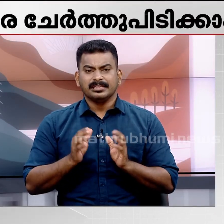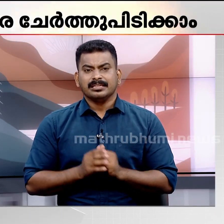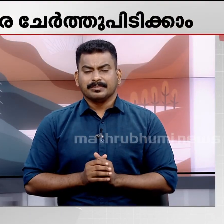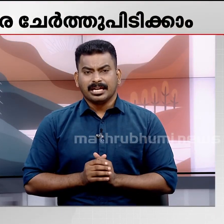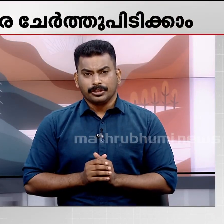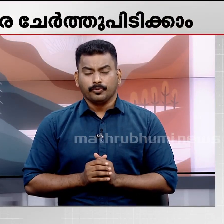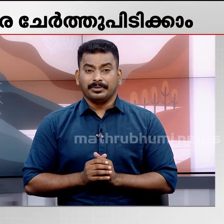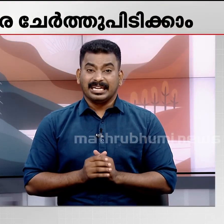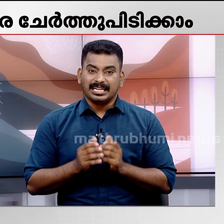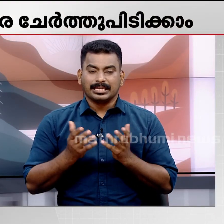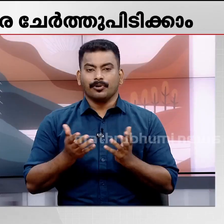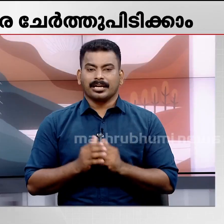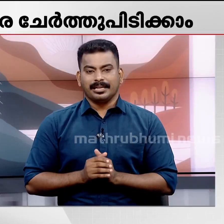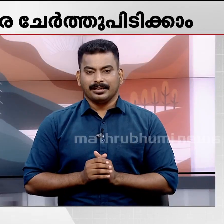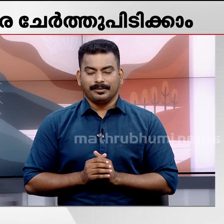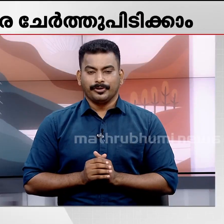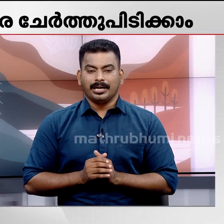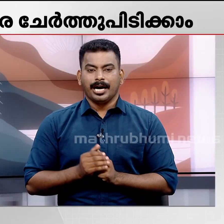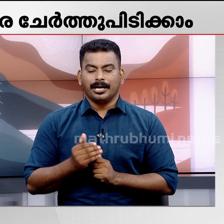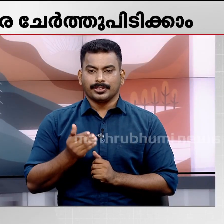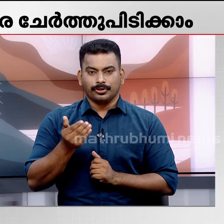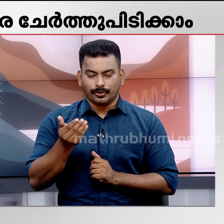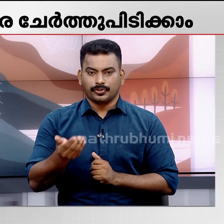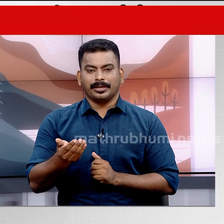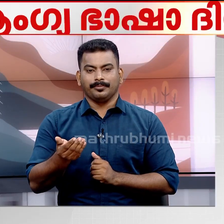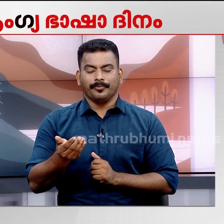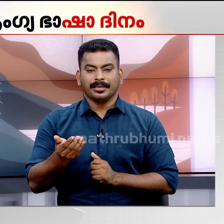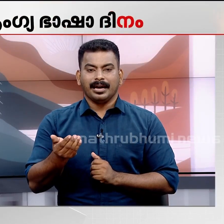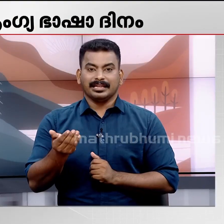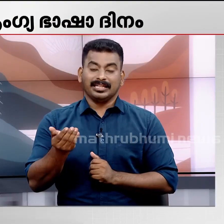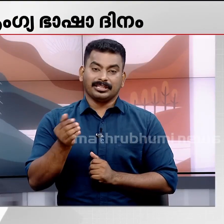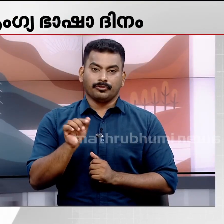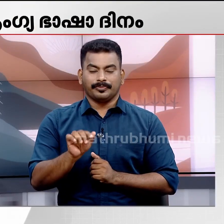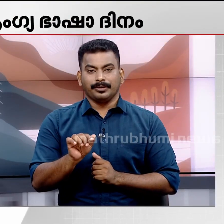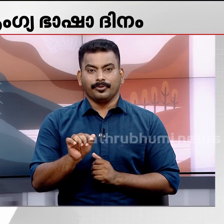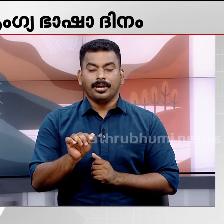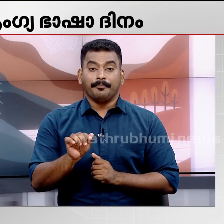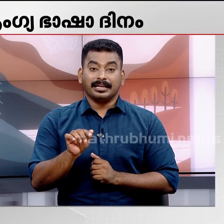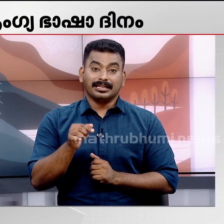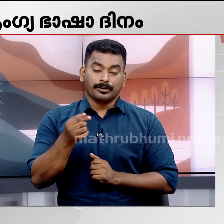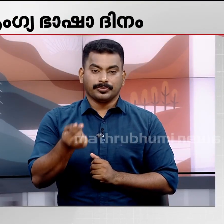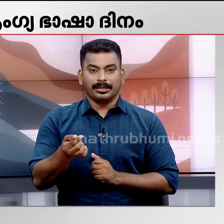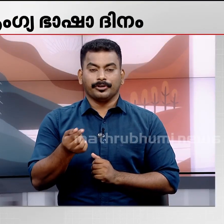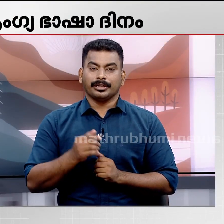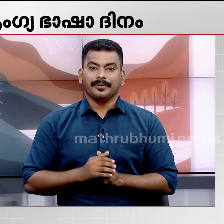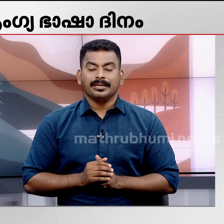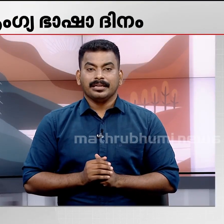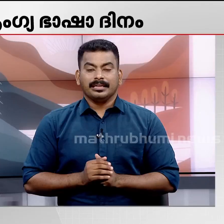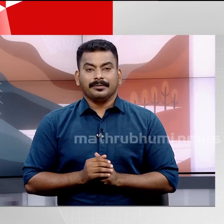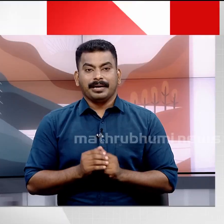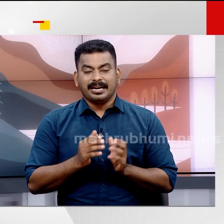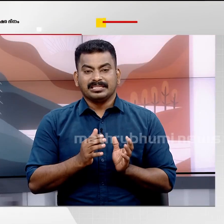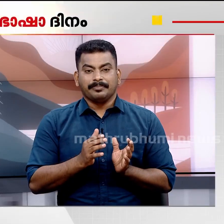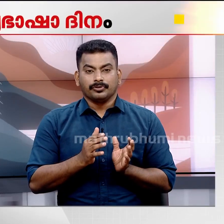പാരൻസ് സംസാരിക്കുമ്പോഴും ടെക്നിക്കലി ഉള്ള കാര്യങ്ങൾ, ഒരു അസുഖത്തെക്കുറിച്ച് പറയുമ്പോൾ അല്ലെങ്കിൽ തീവ്രതയെക്കുറിച്ച് പറയുമ്പോൾ, മരുന്നുകളെക്കുറിച്ച് പറയുമ്പോഴൊക്കെ